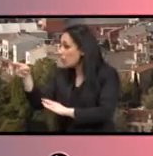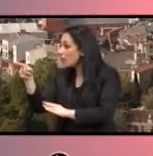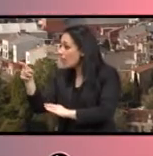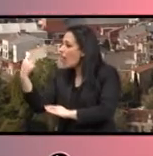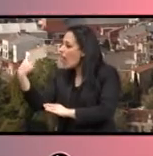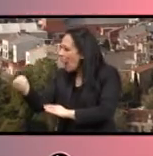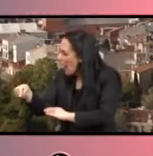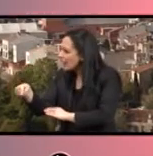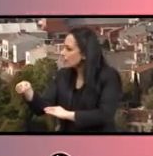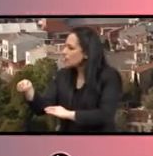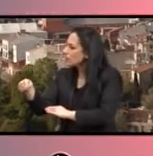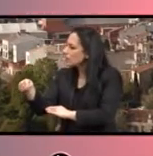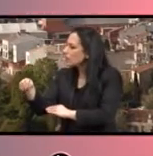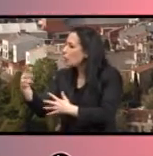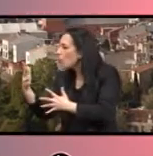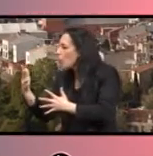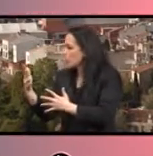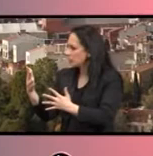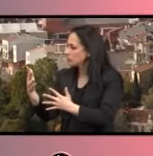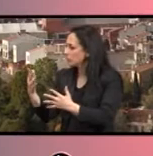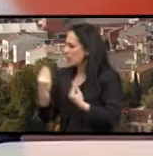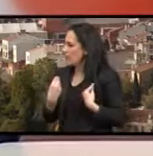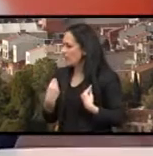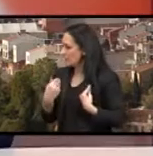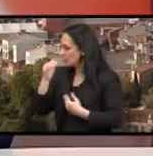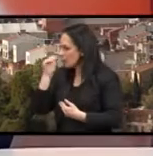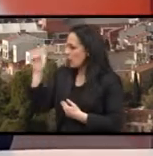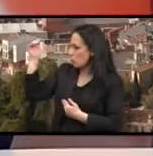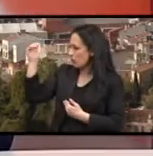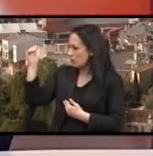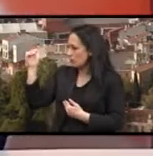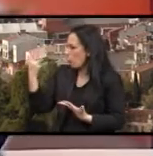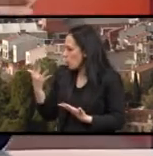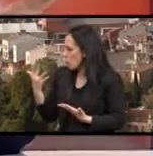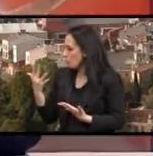aquesta dificultat visual, com ho viviu l'envelliment, Oriol?